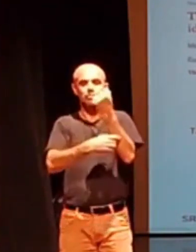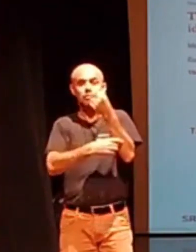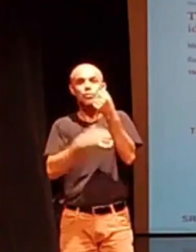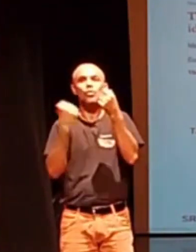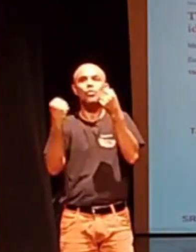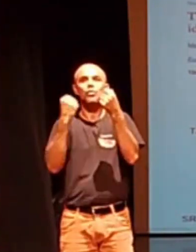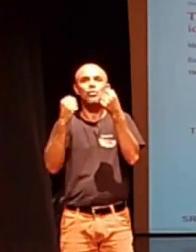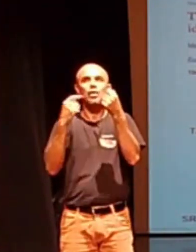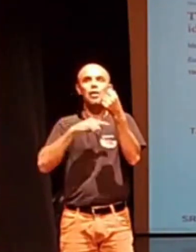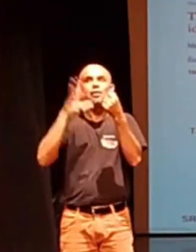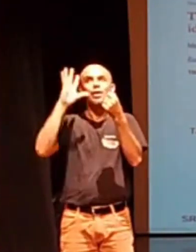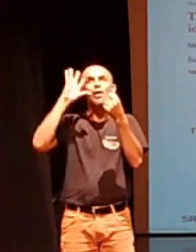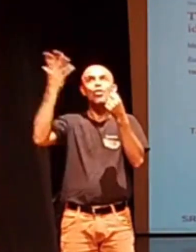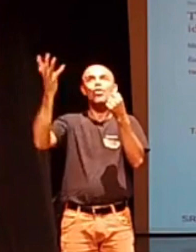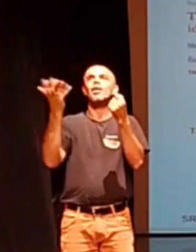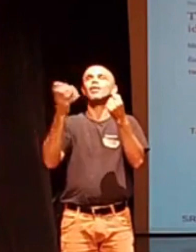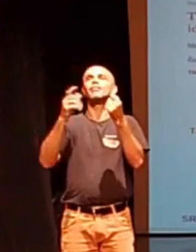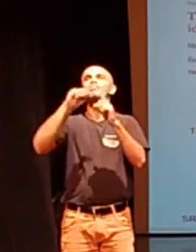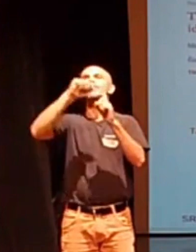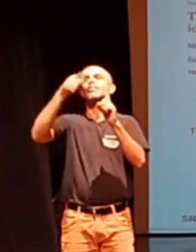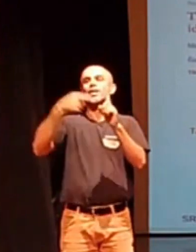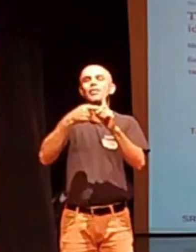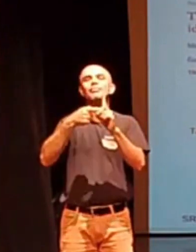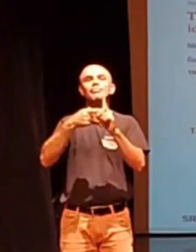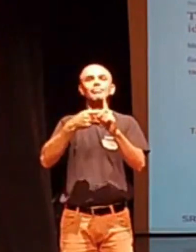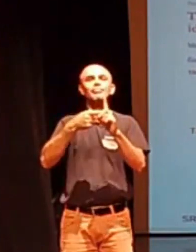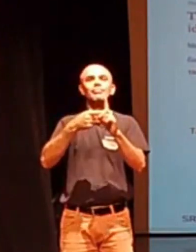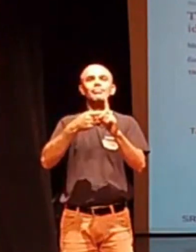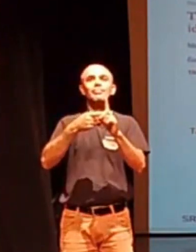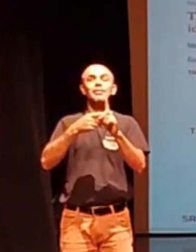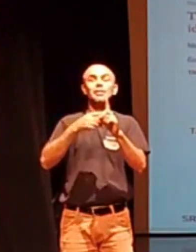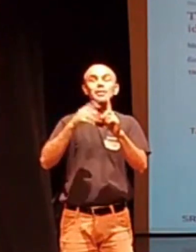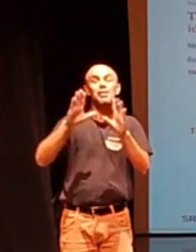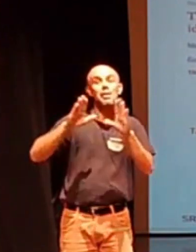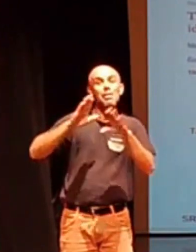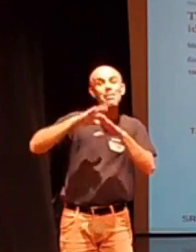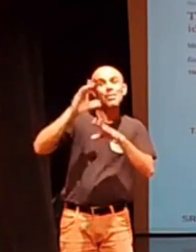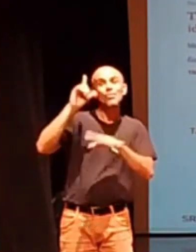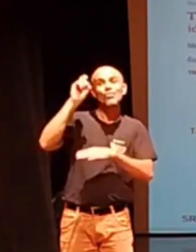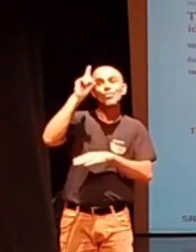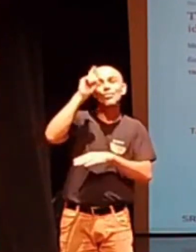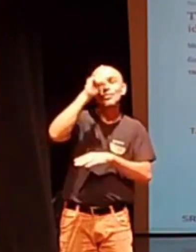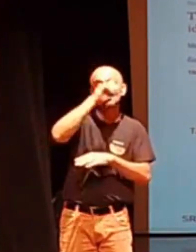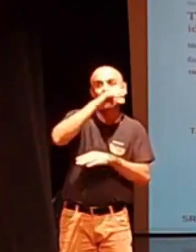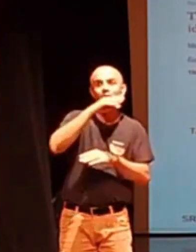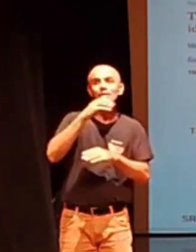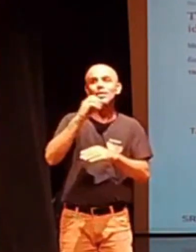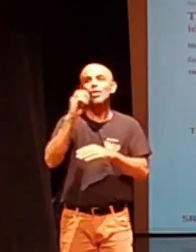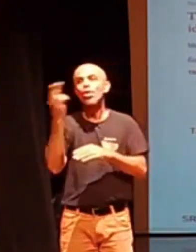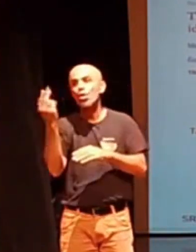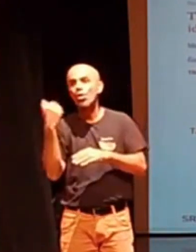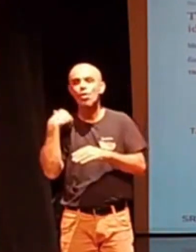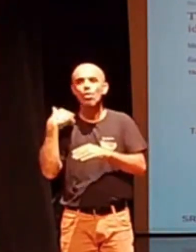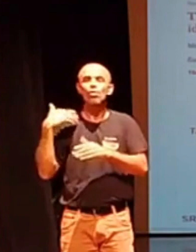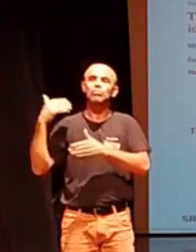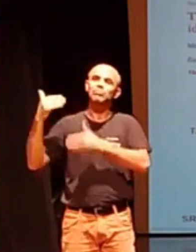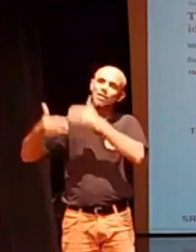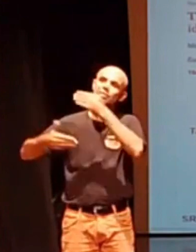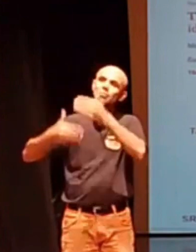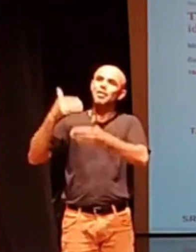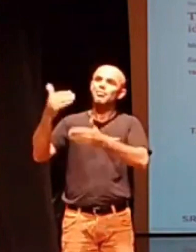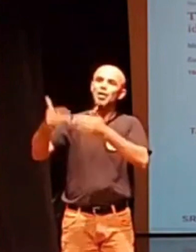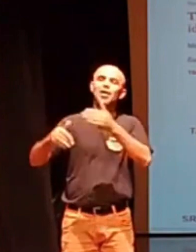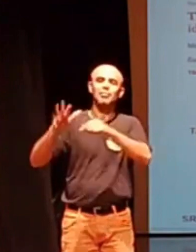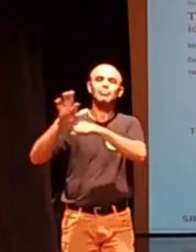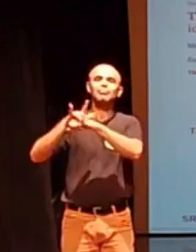resolve engravidar, né, às vezes tem mais dificuldades, às vezes está passando por um outro tipo de processo.